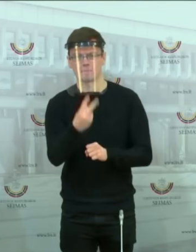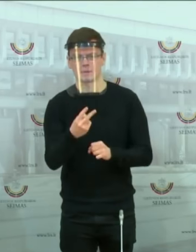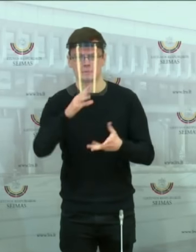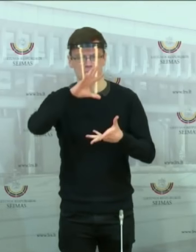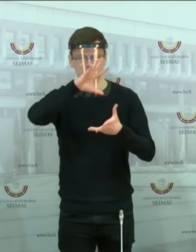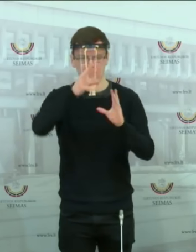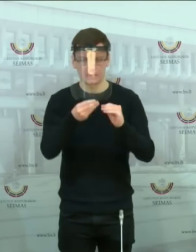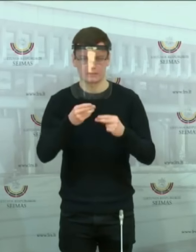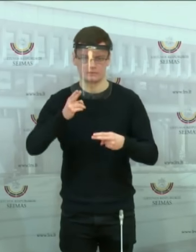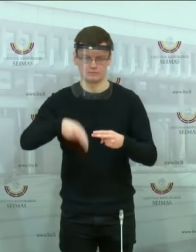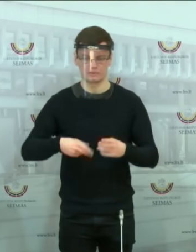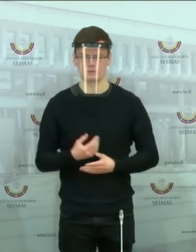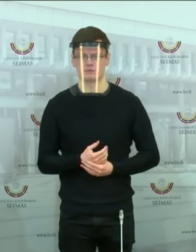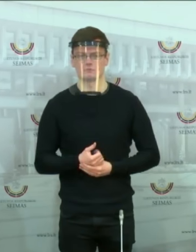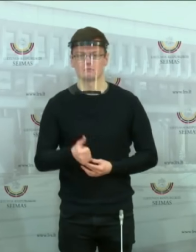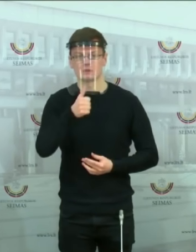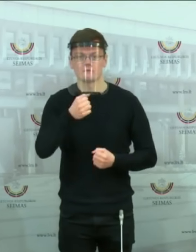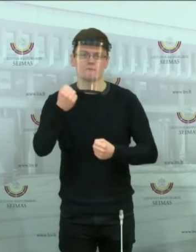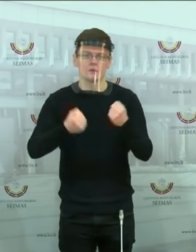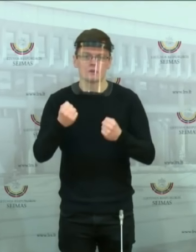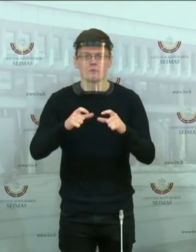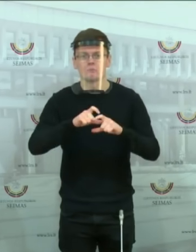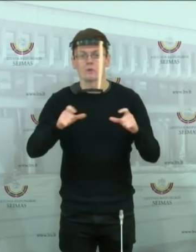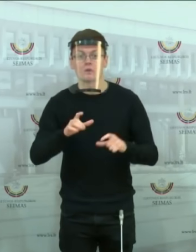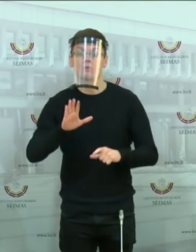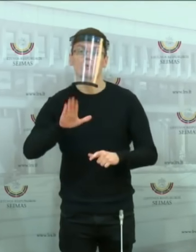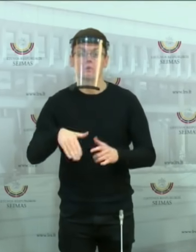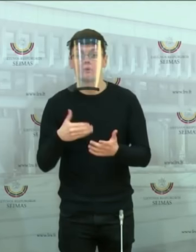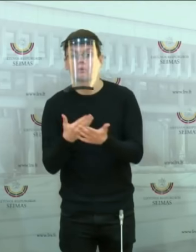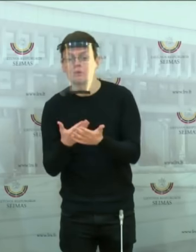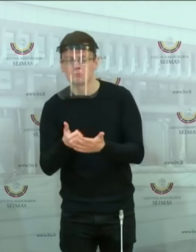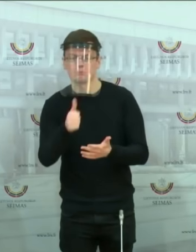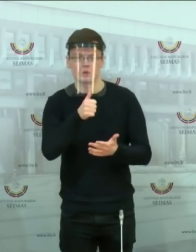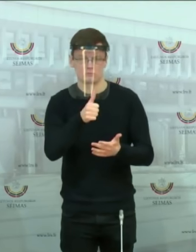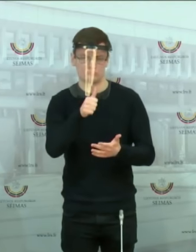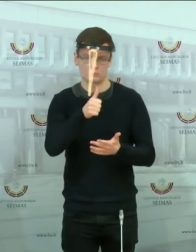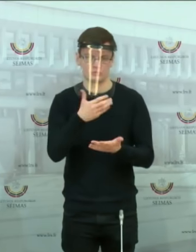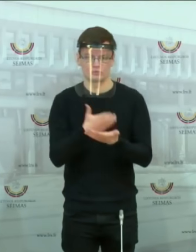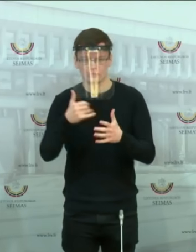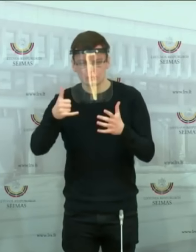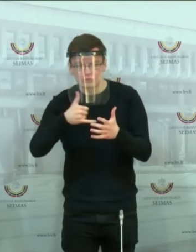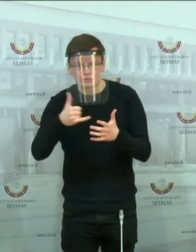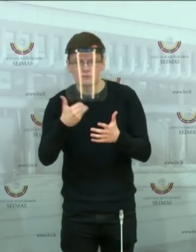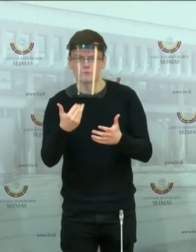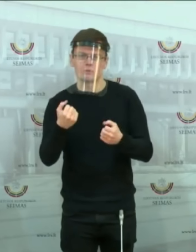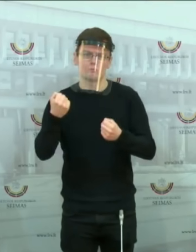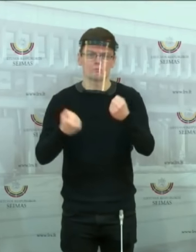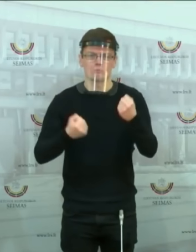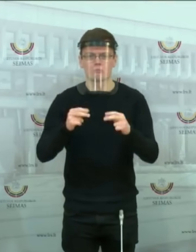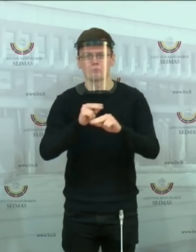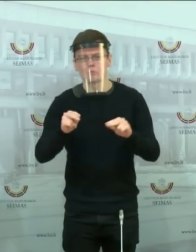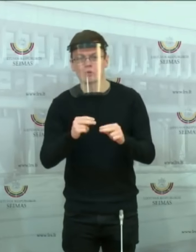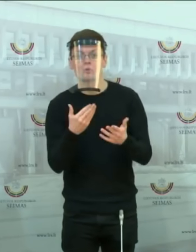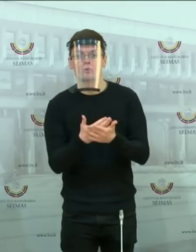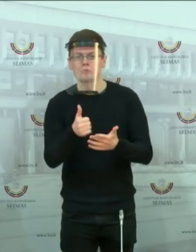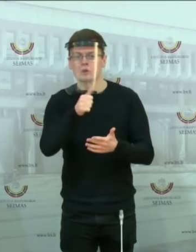bendras principas, kodėl vairavimo mokyklos, kodėl ne, pavyzdžiui, suvirintojų kažkokie mokymai praktiniai, kodėl ne